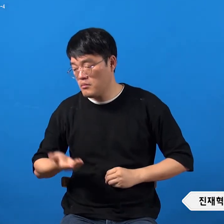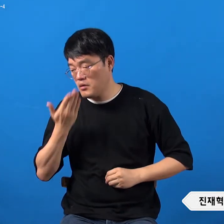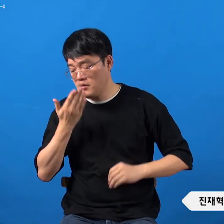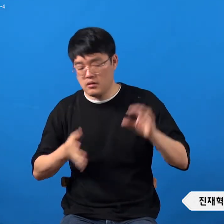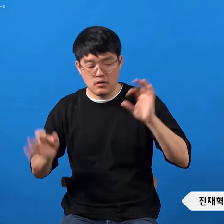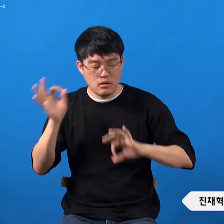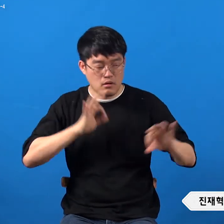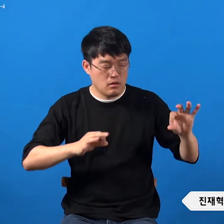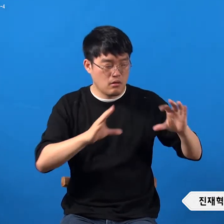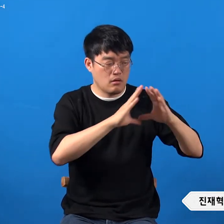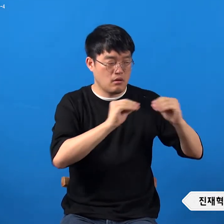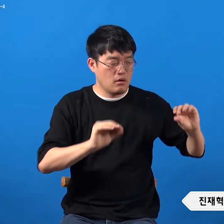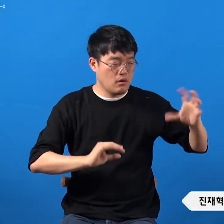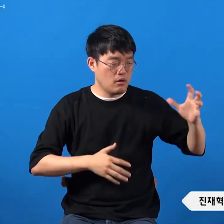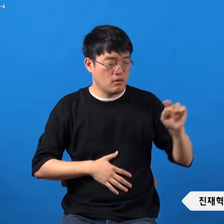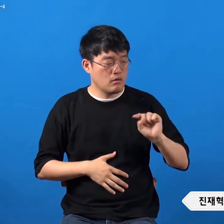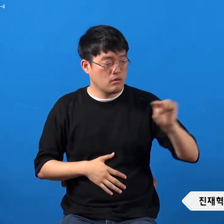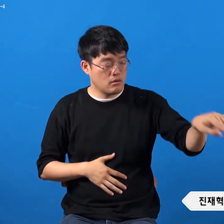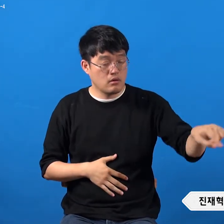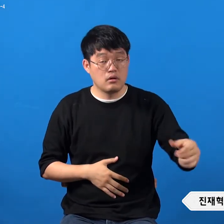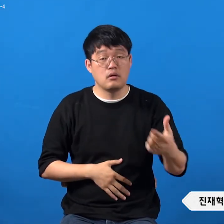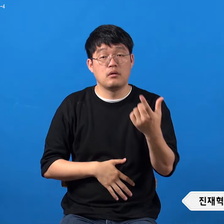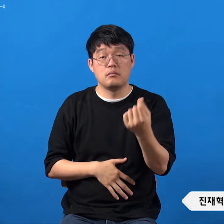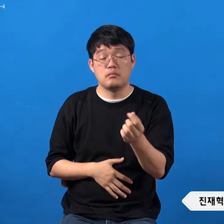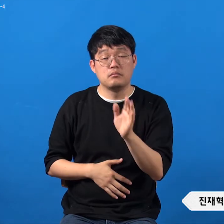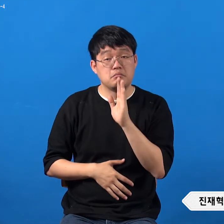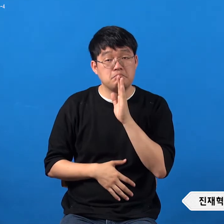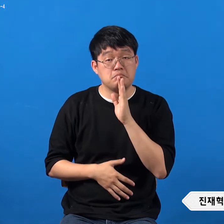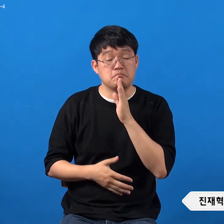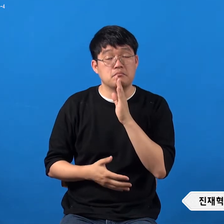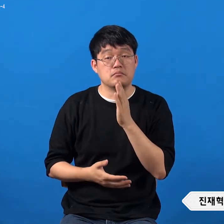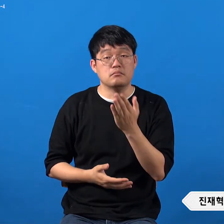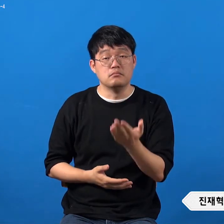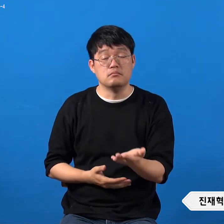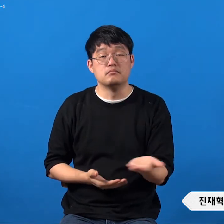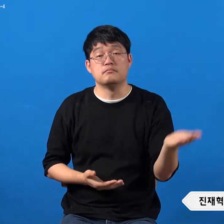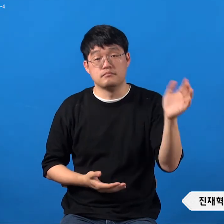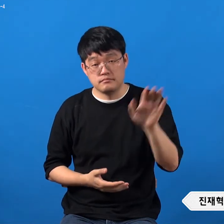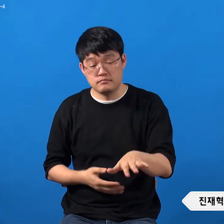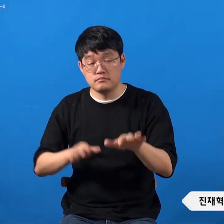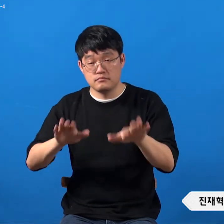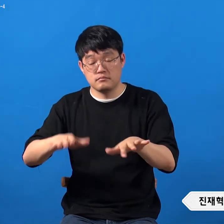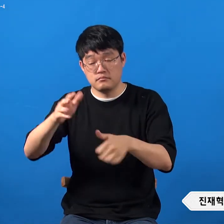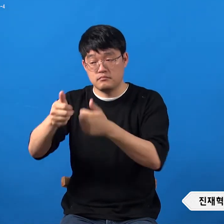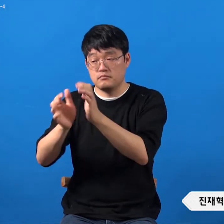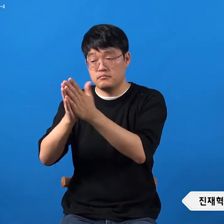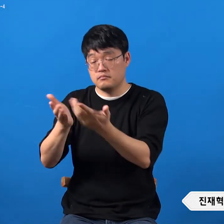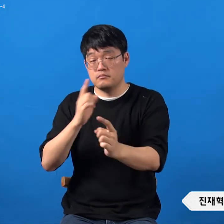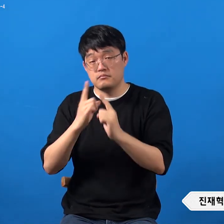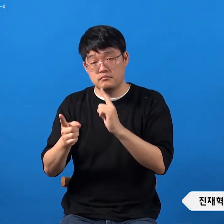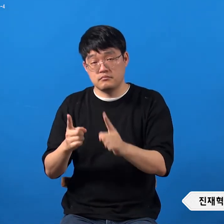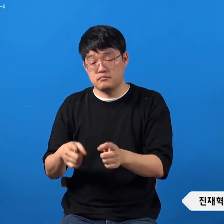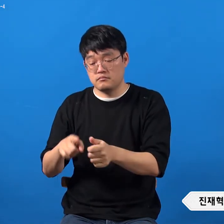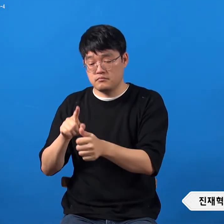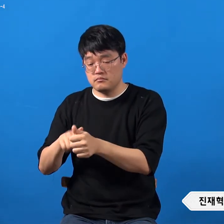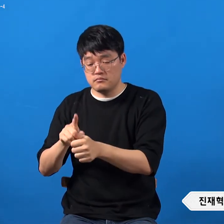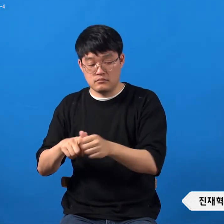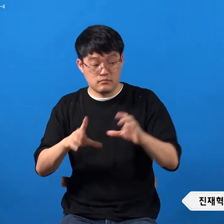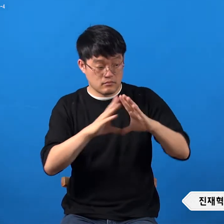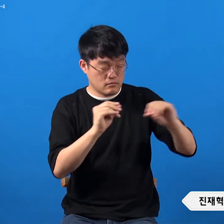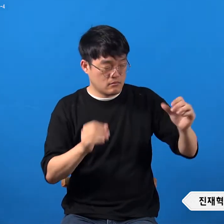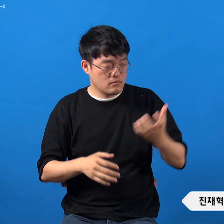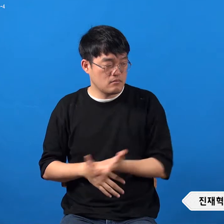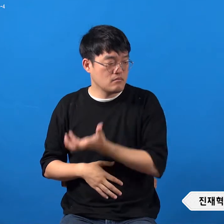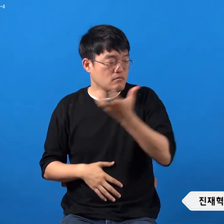구하러 애굽에 가는 것 가능한 이야기입니다. 당연할지 모릅니다. 그런데 오늘 성경은 이렇게 말합니다.